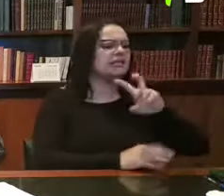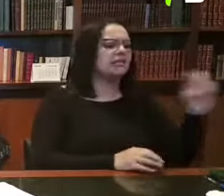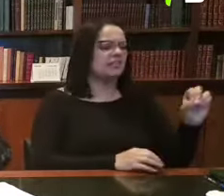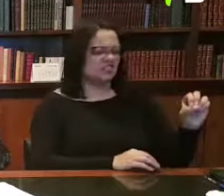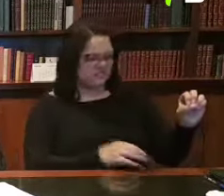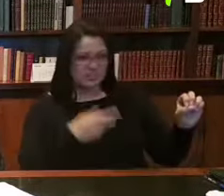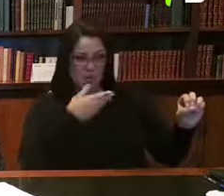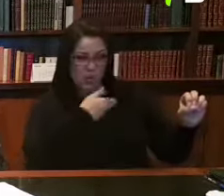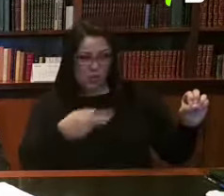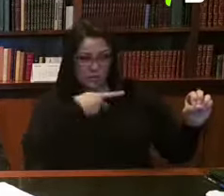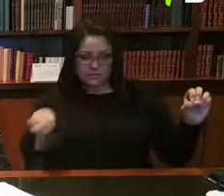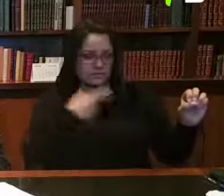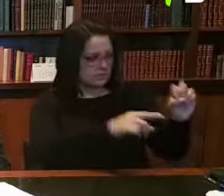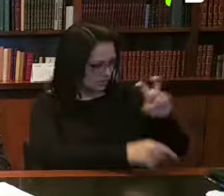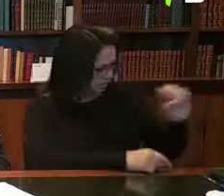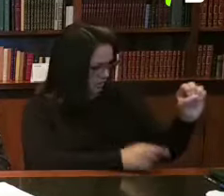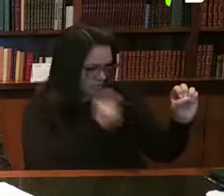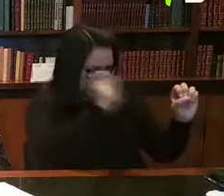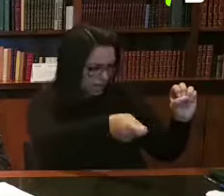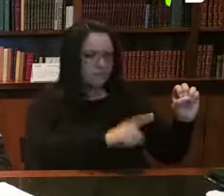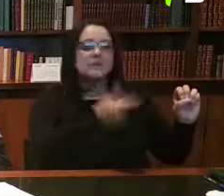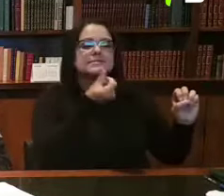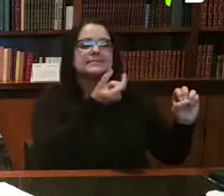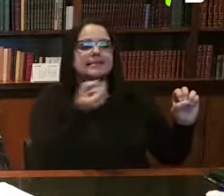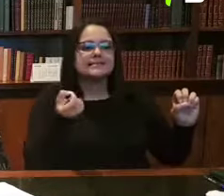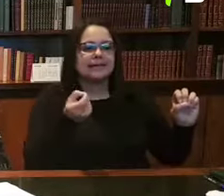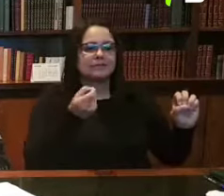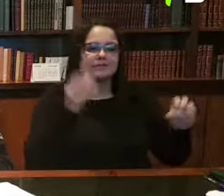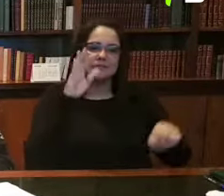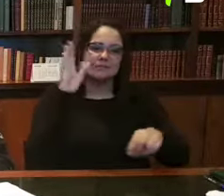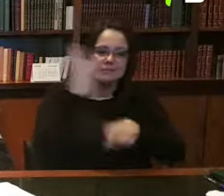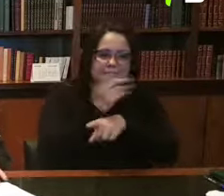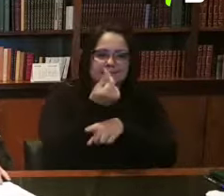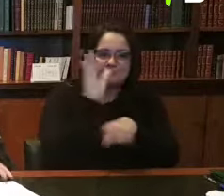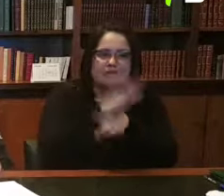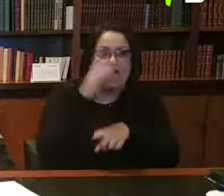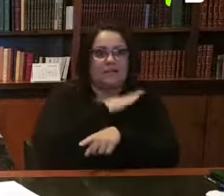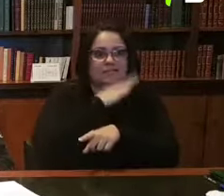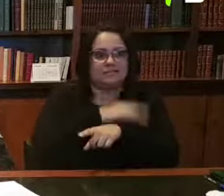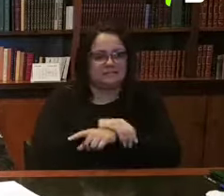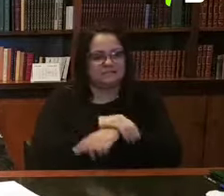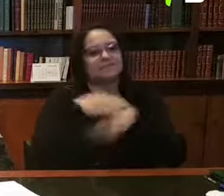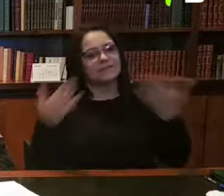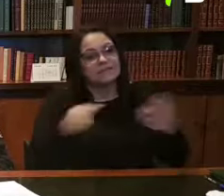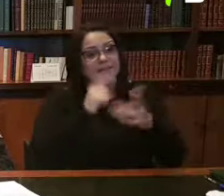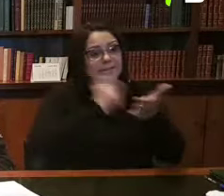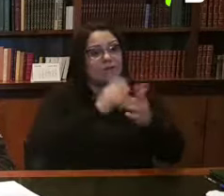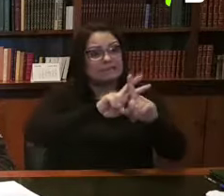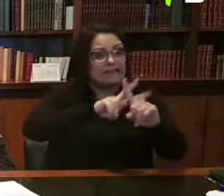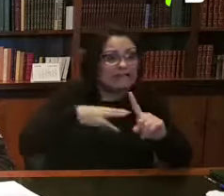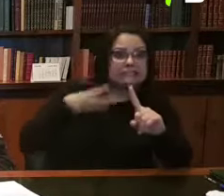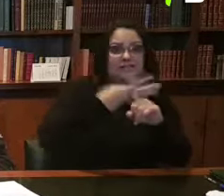última cartada 600/600 então o que era o bolsa família que tava em 200 graus só pagou três vezes mais velho